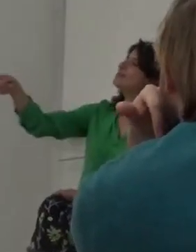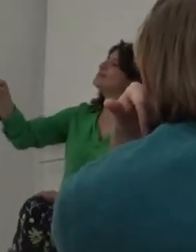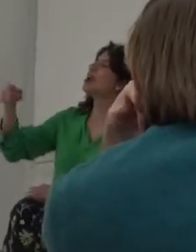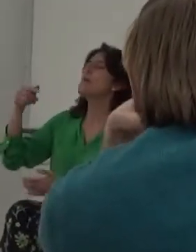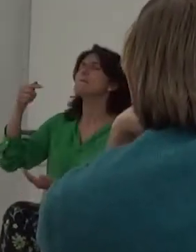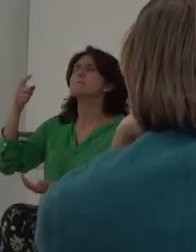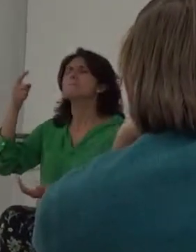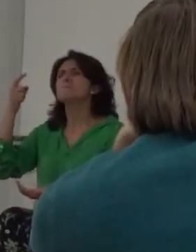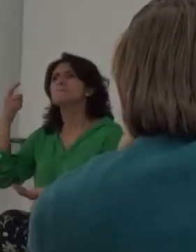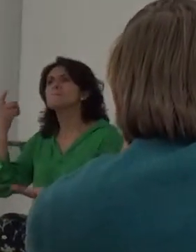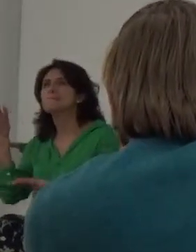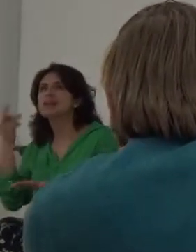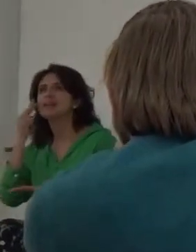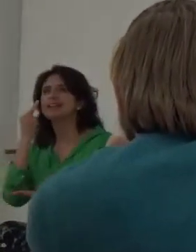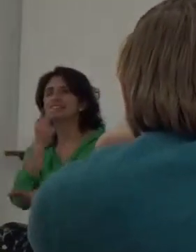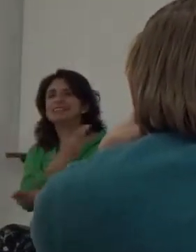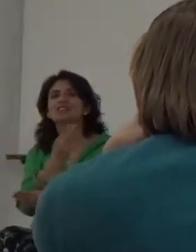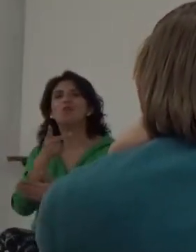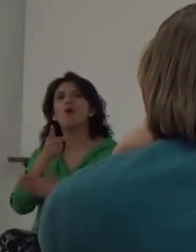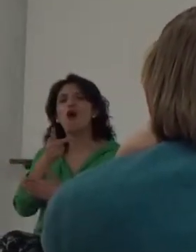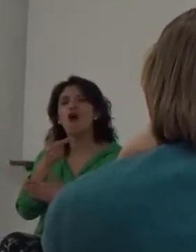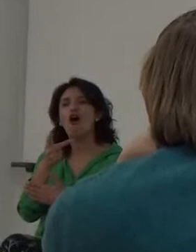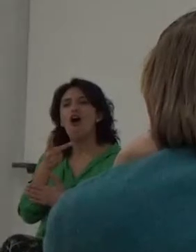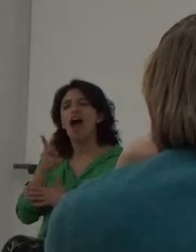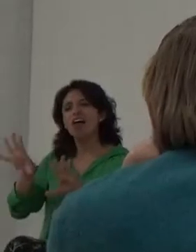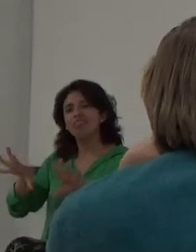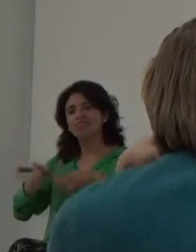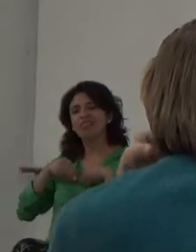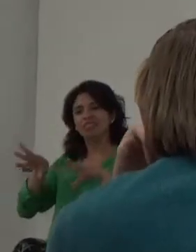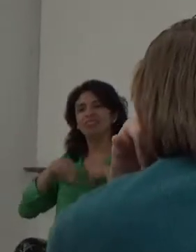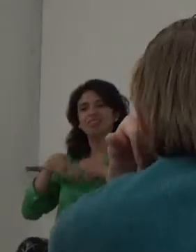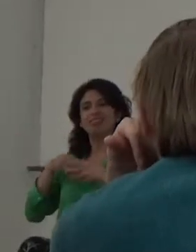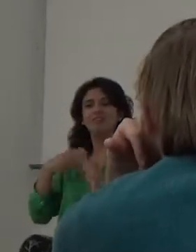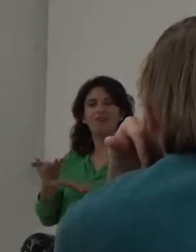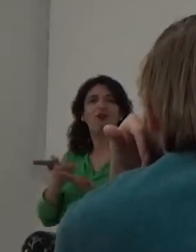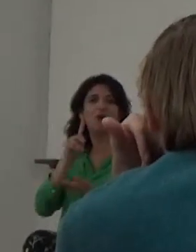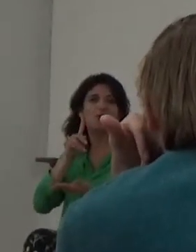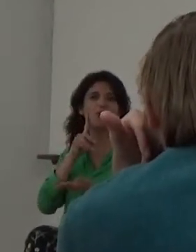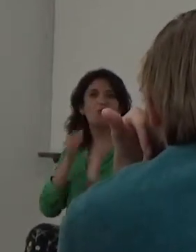relevando en este proceso de adquisición de narración.